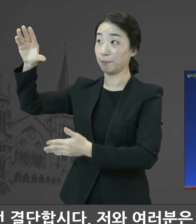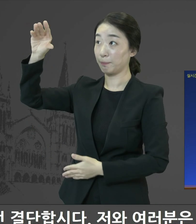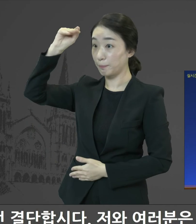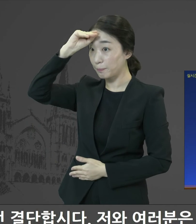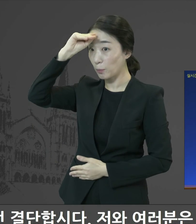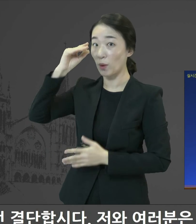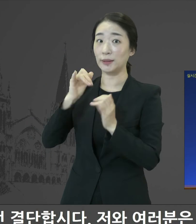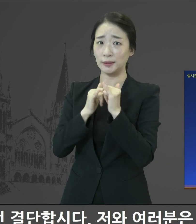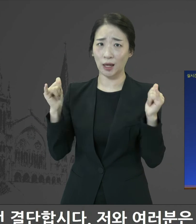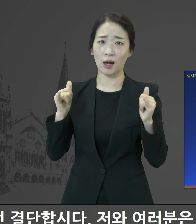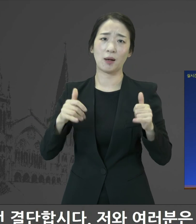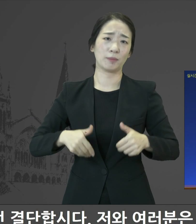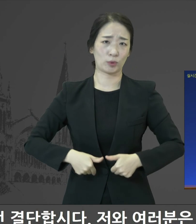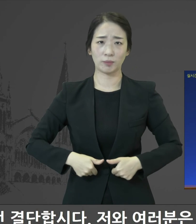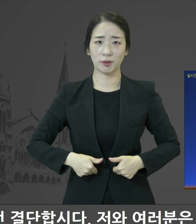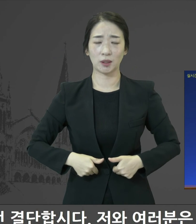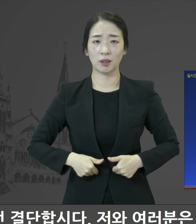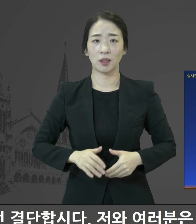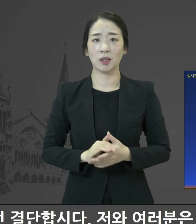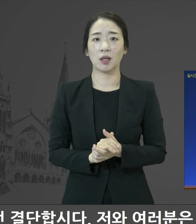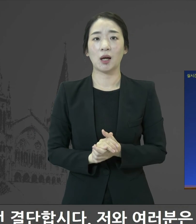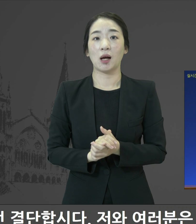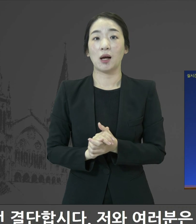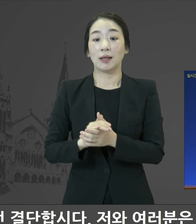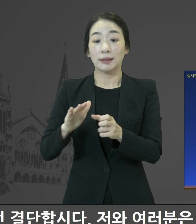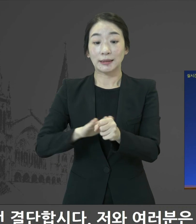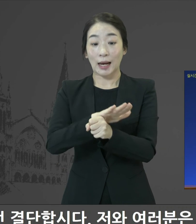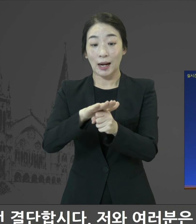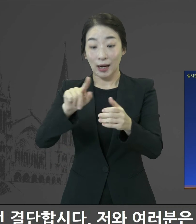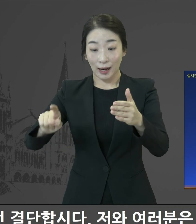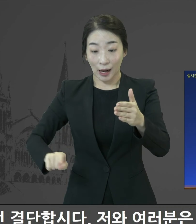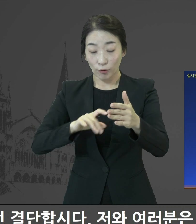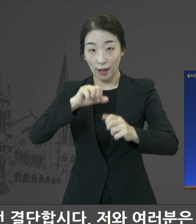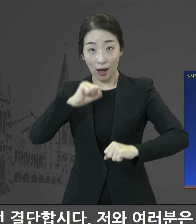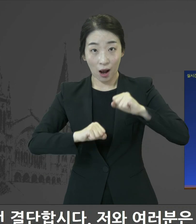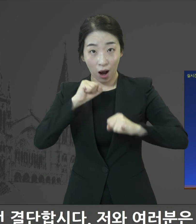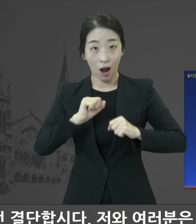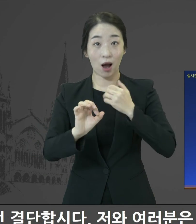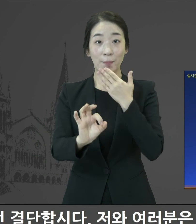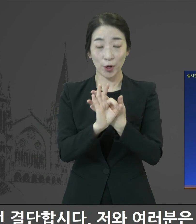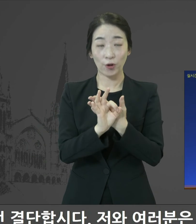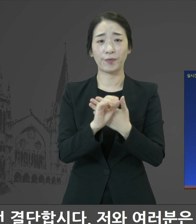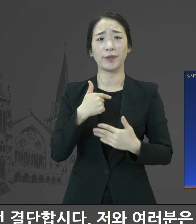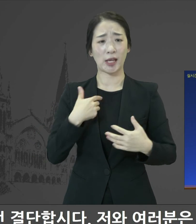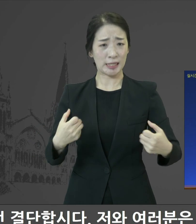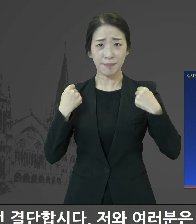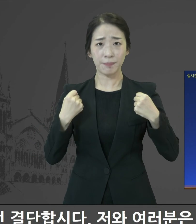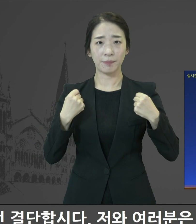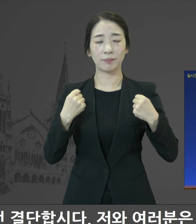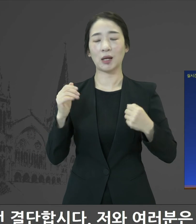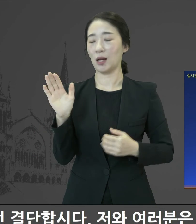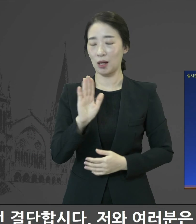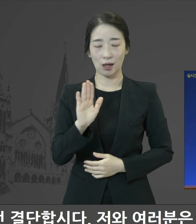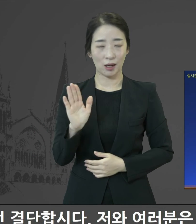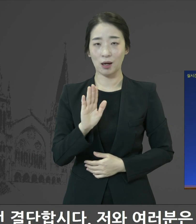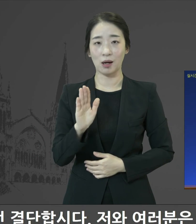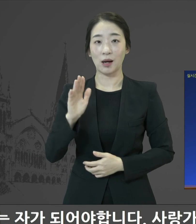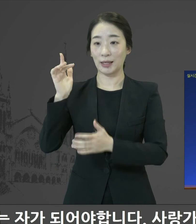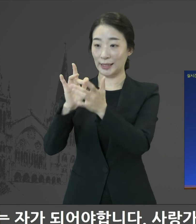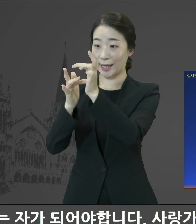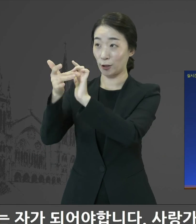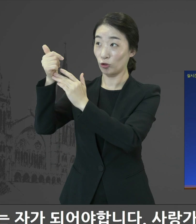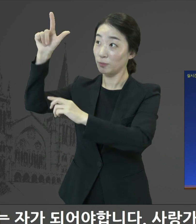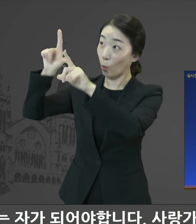본받는다는 것은 사랑 가운데 행하는 겁니다. 사랑 가운데 행할 때는 내 힘으로 하는 것이 아닙니다. 예수님의 모델로 행하는